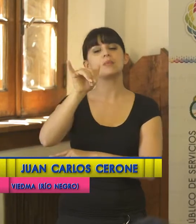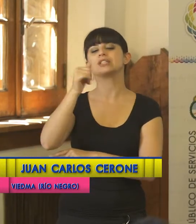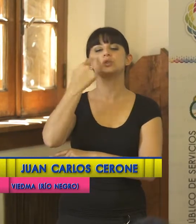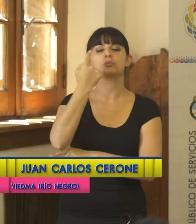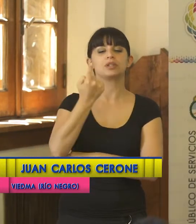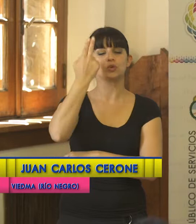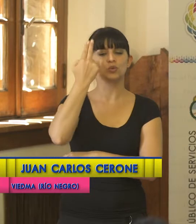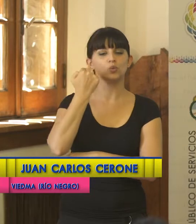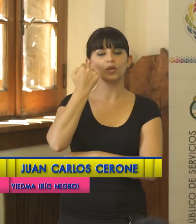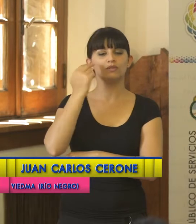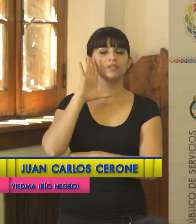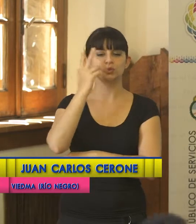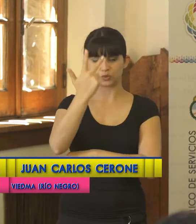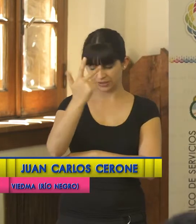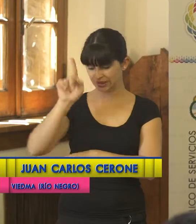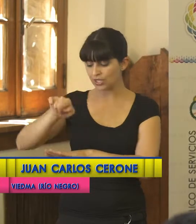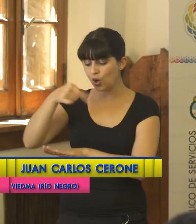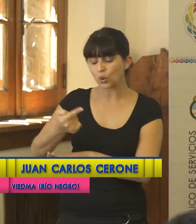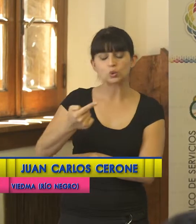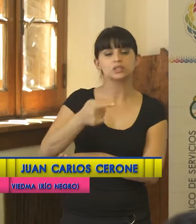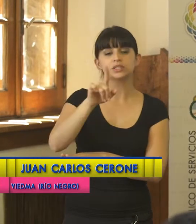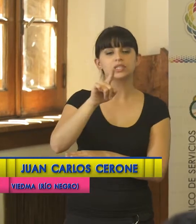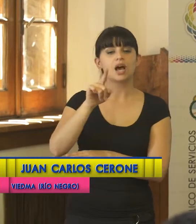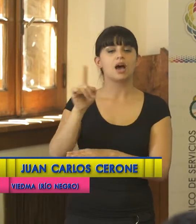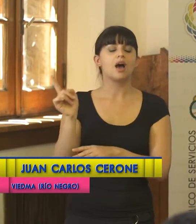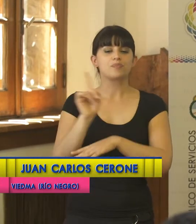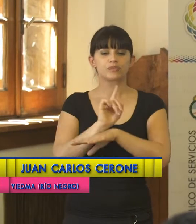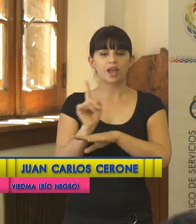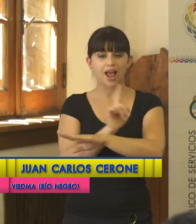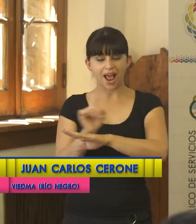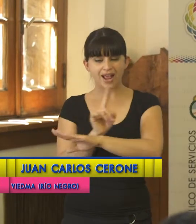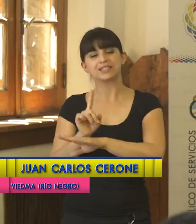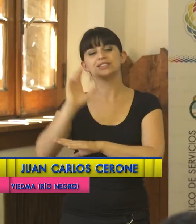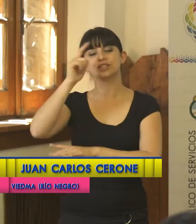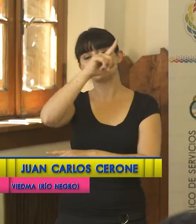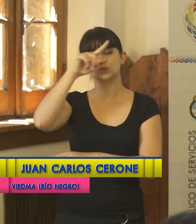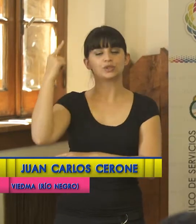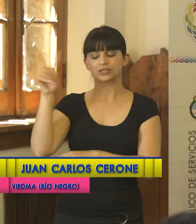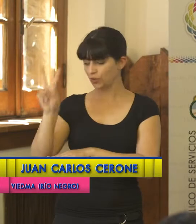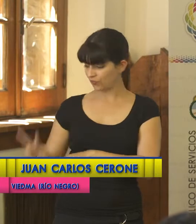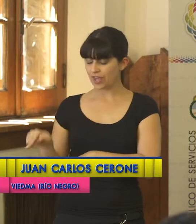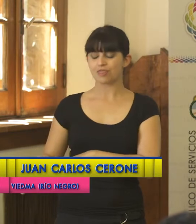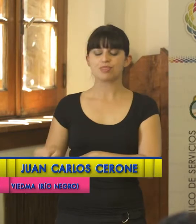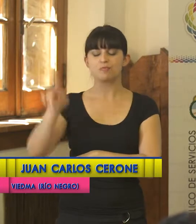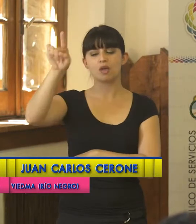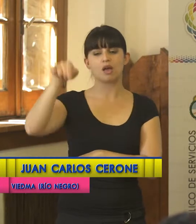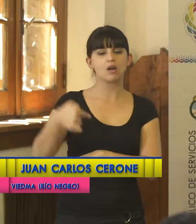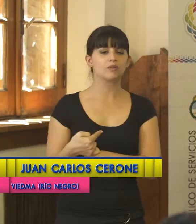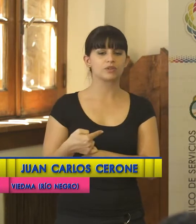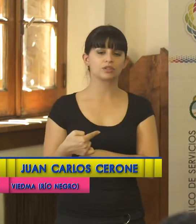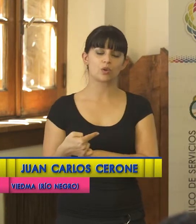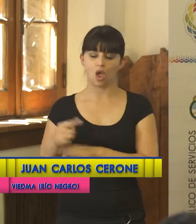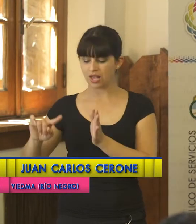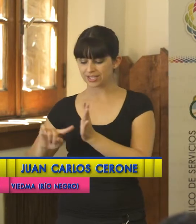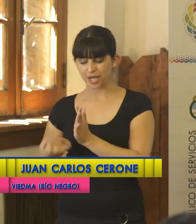vigencia y radio nacional viedma o sea que con el advenimiento del traslado de la capital